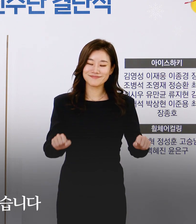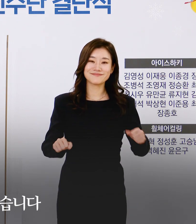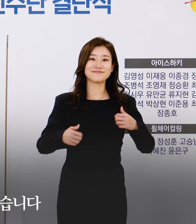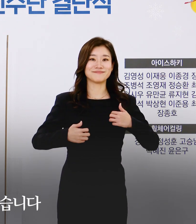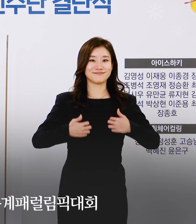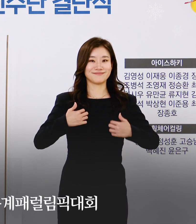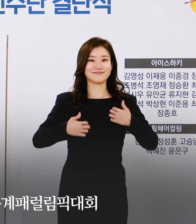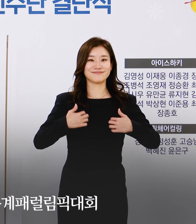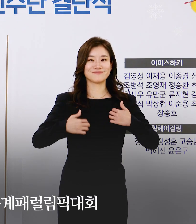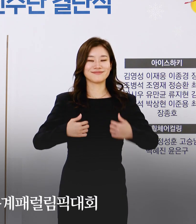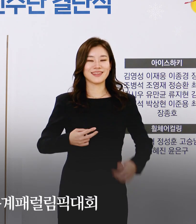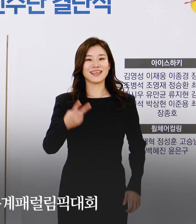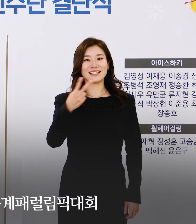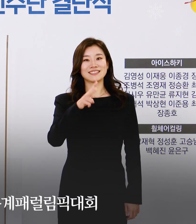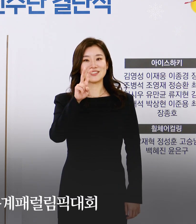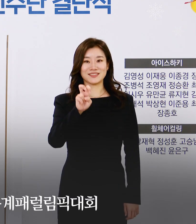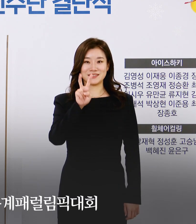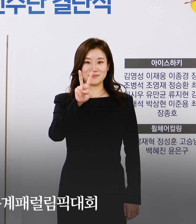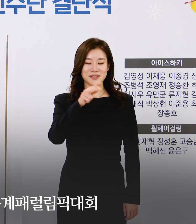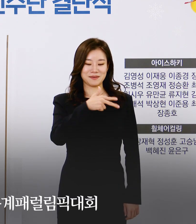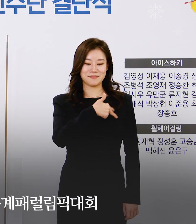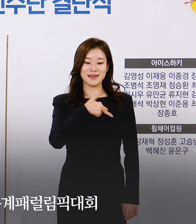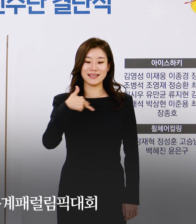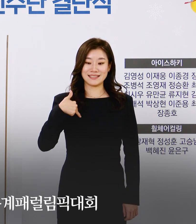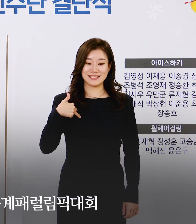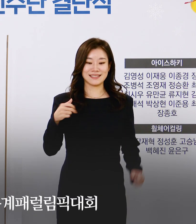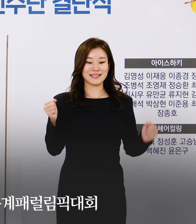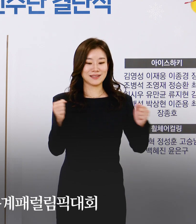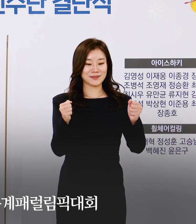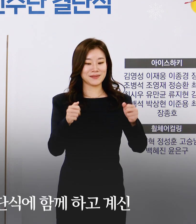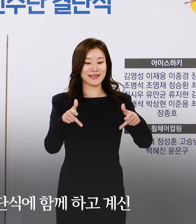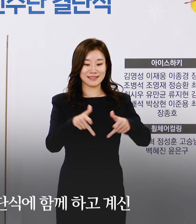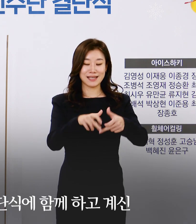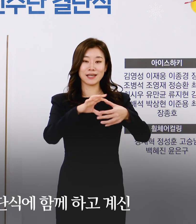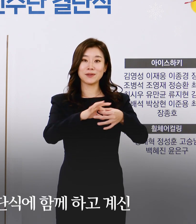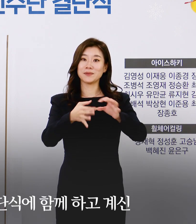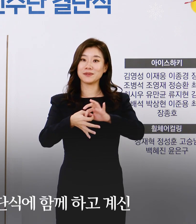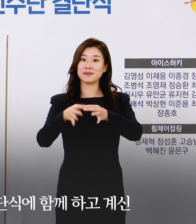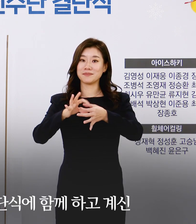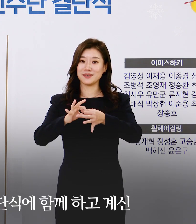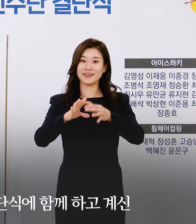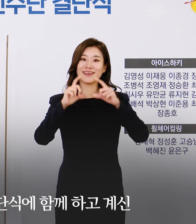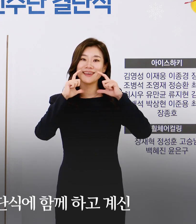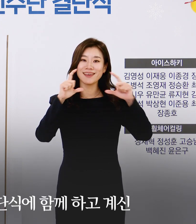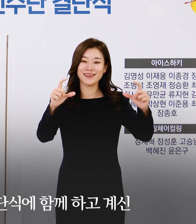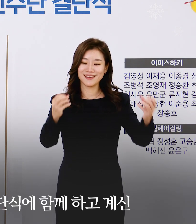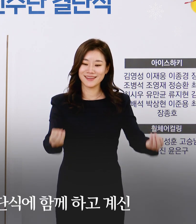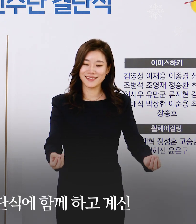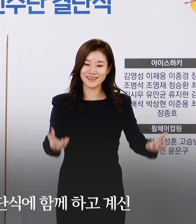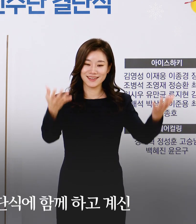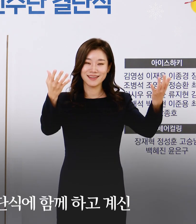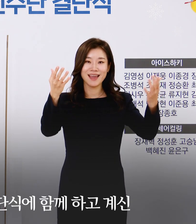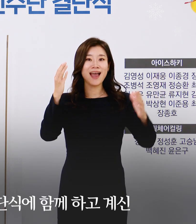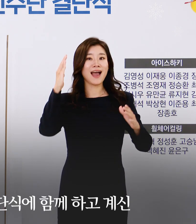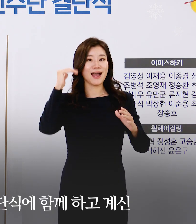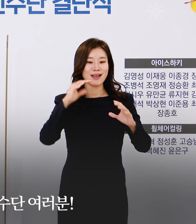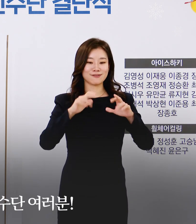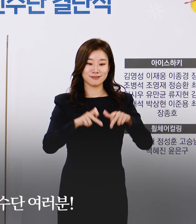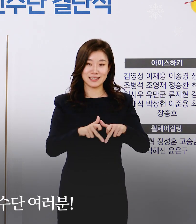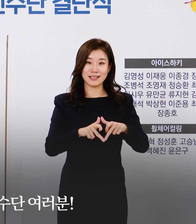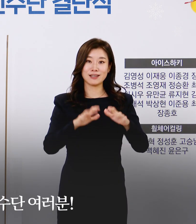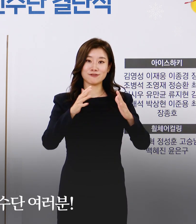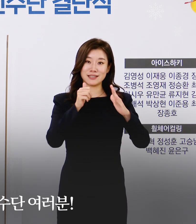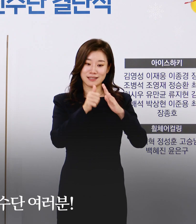반갑습니다. 2022 베이징 동계 패럴림픽 대회 대한민국 선수단 결단식에 함께 하고